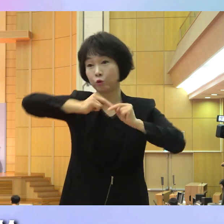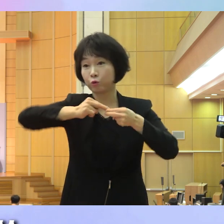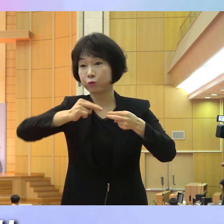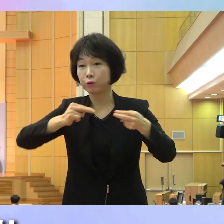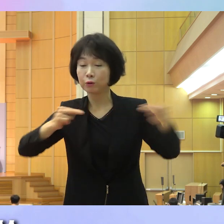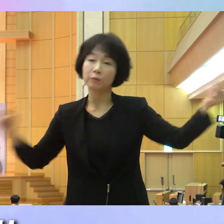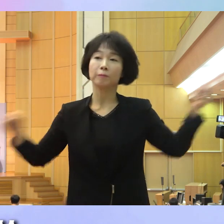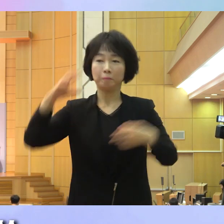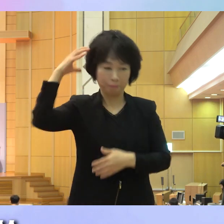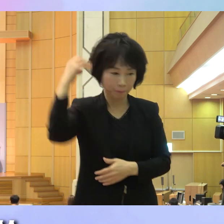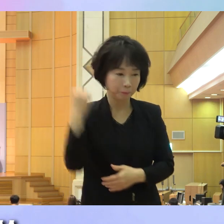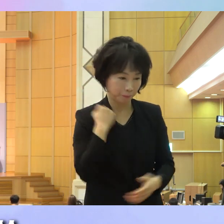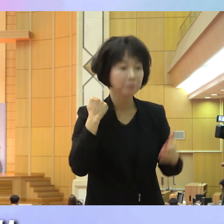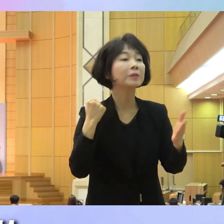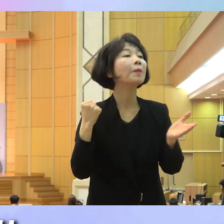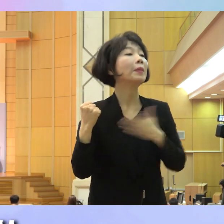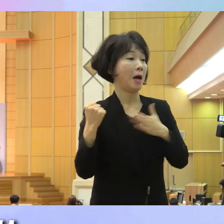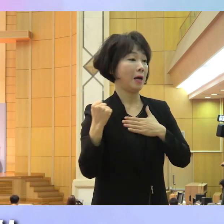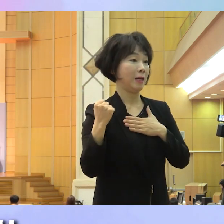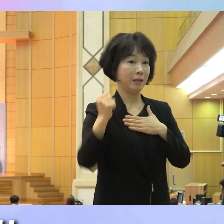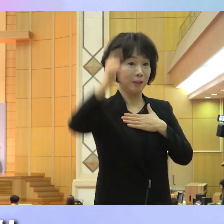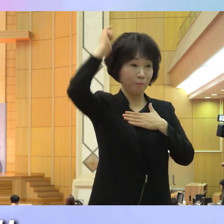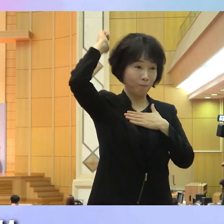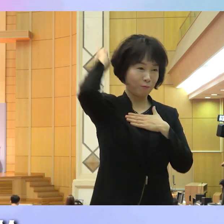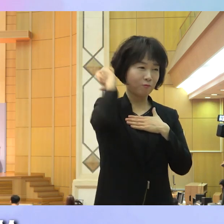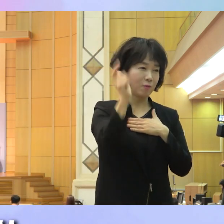사랑의 줄로